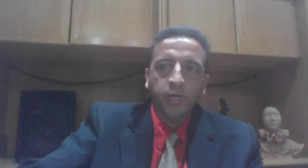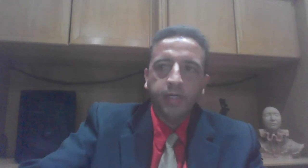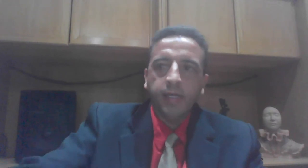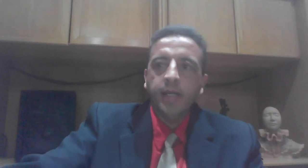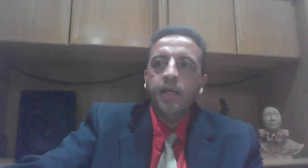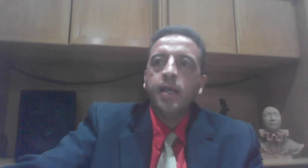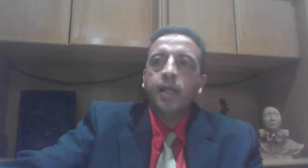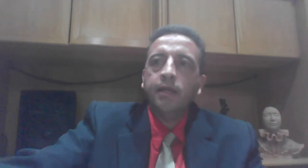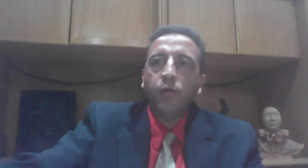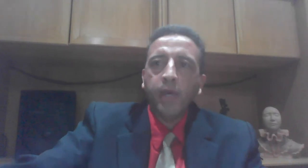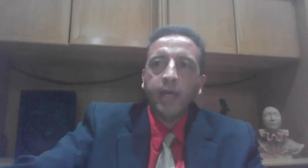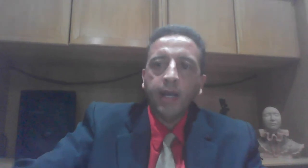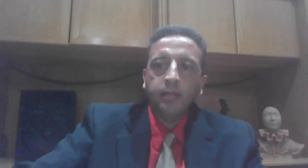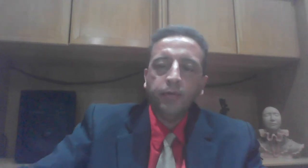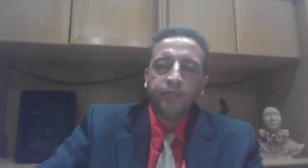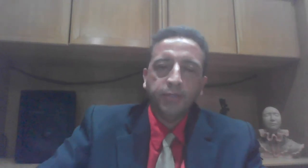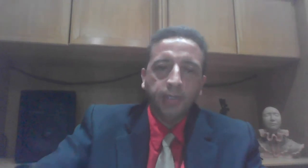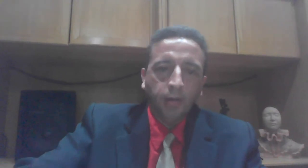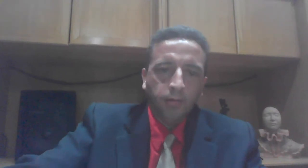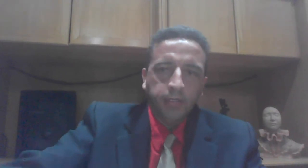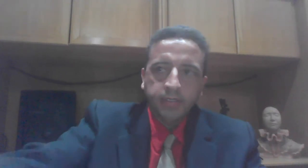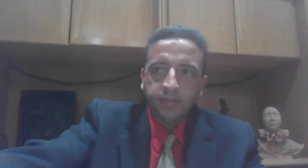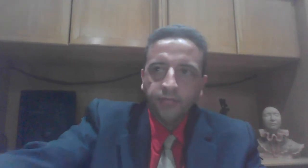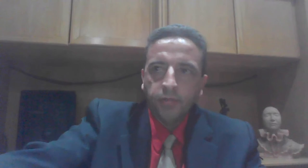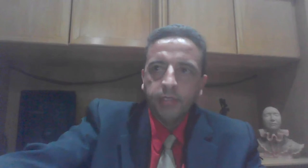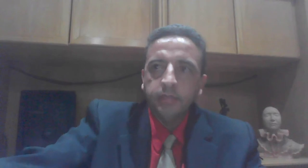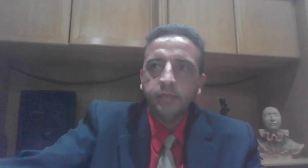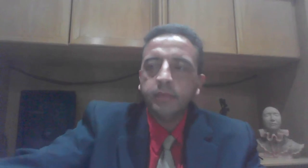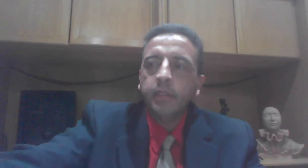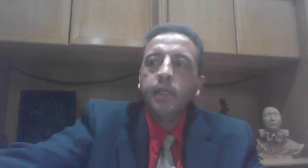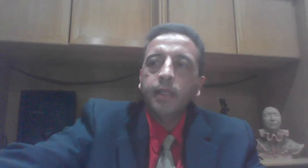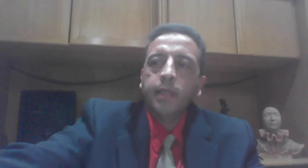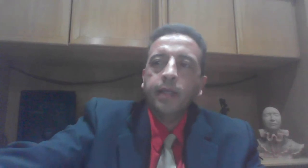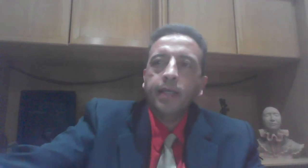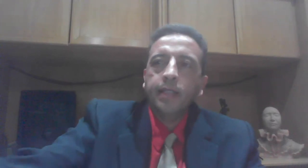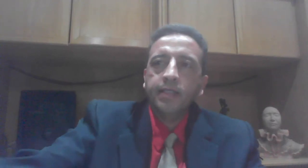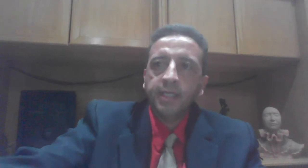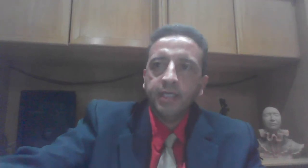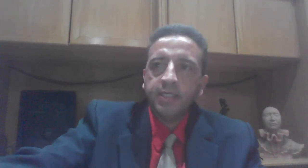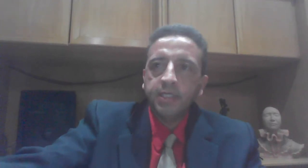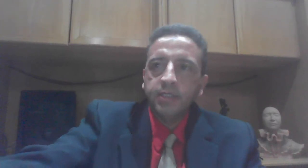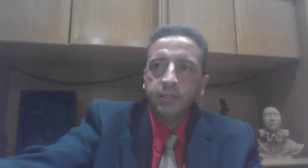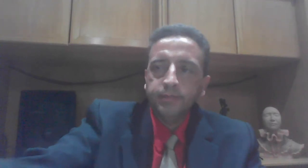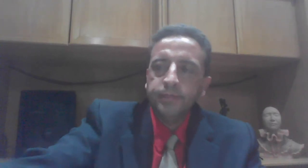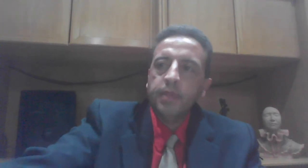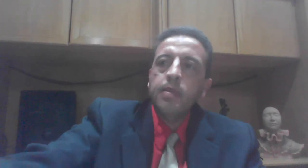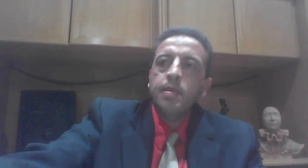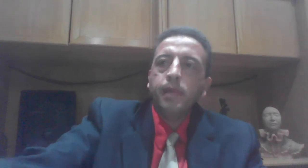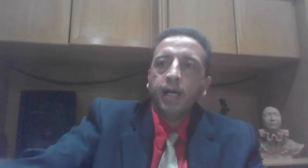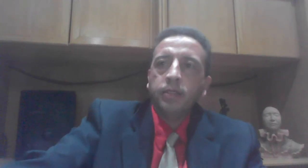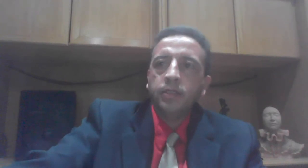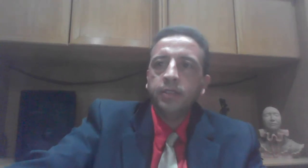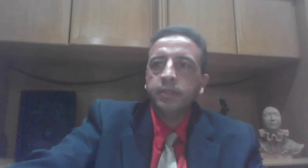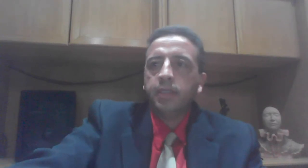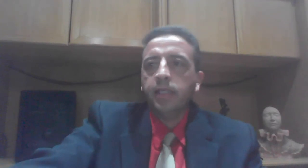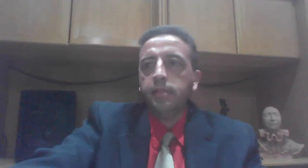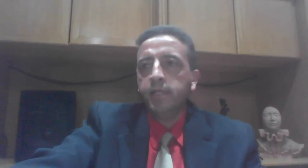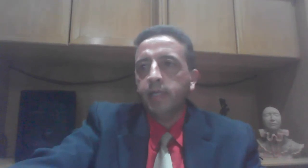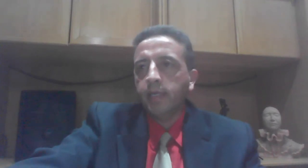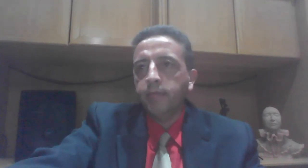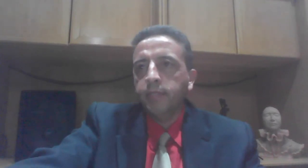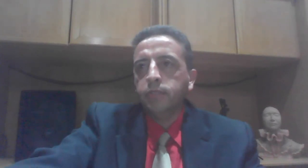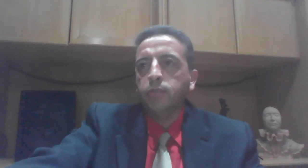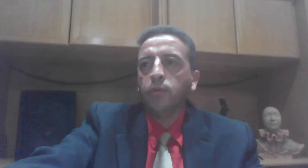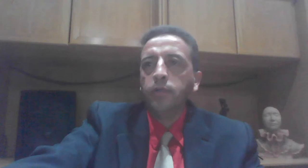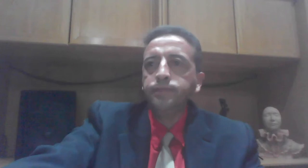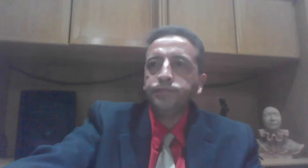essa vitória, leva ao mercado profissional esses formandos. Quero agradecer a Cíntia Martins, que é da